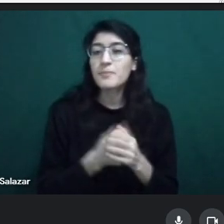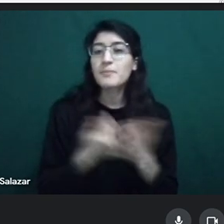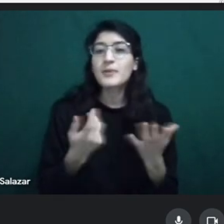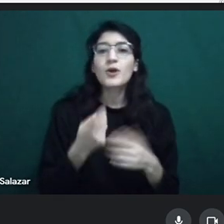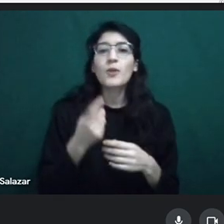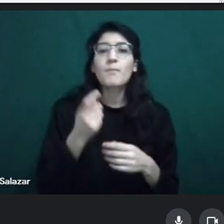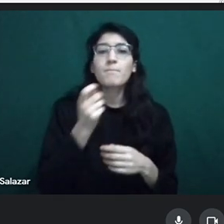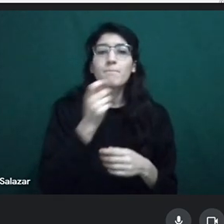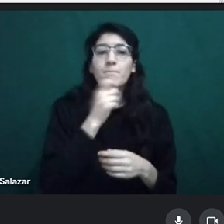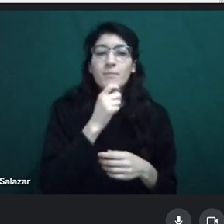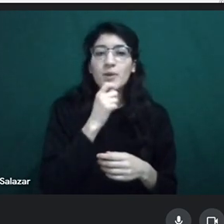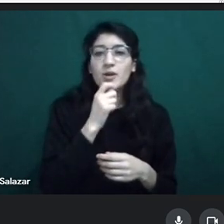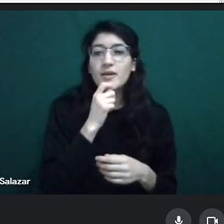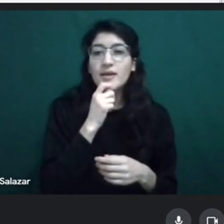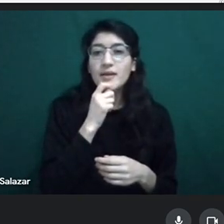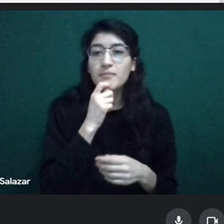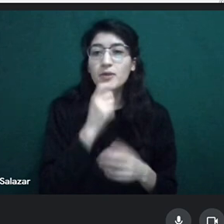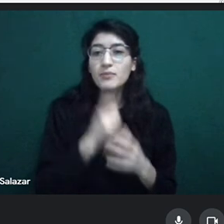developing